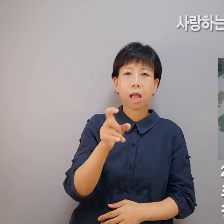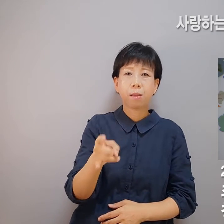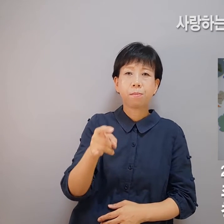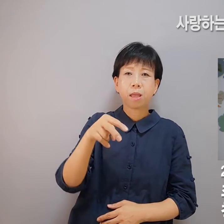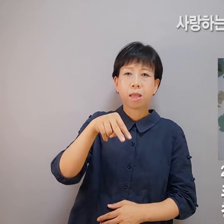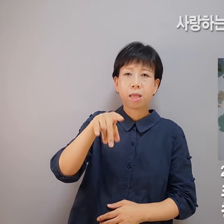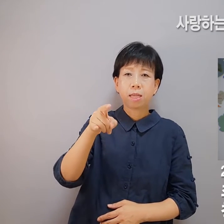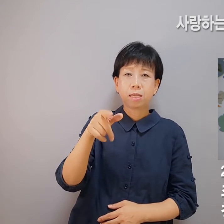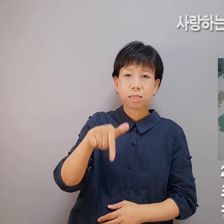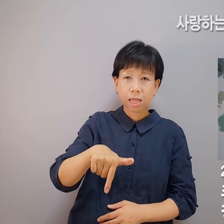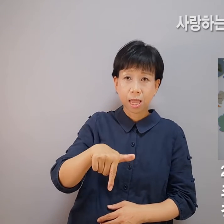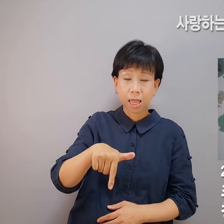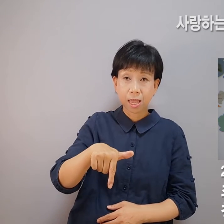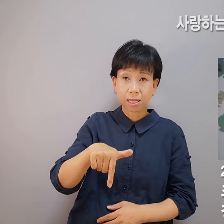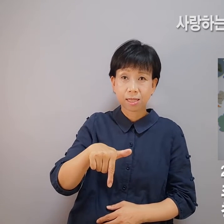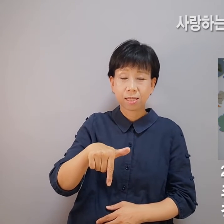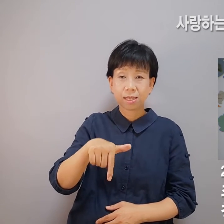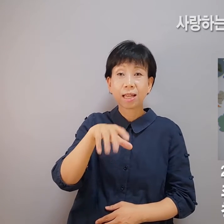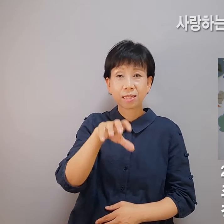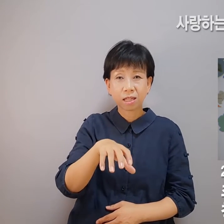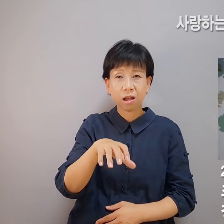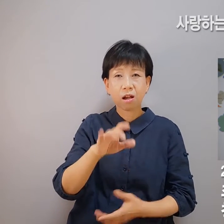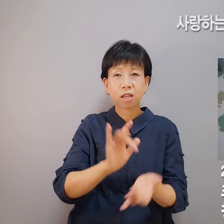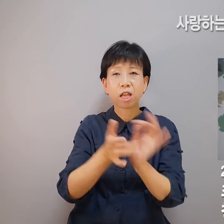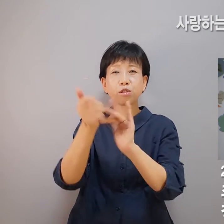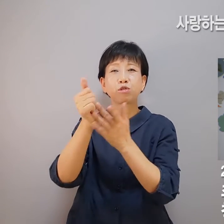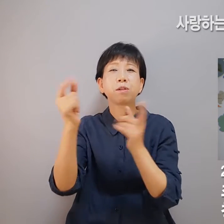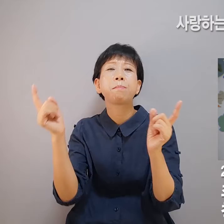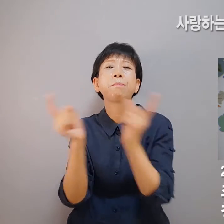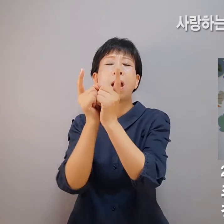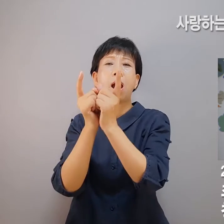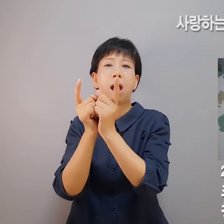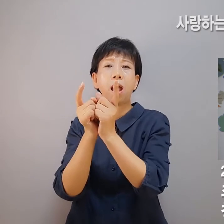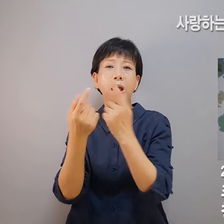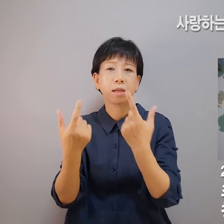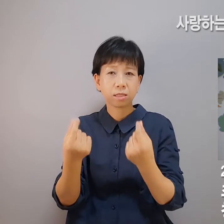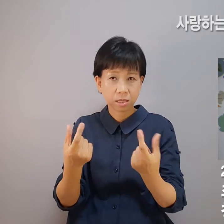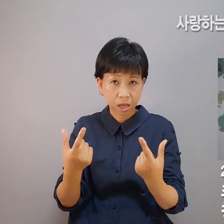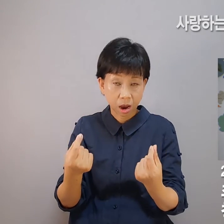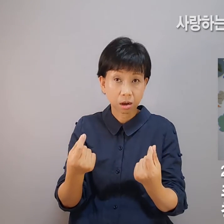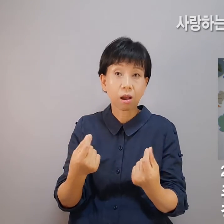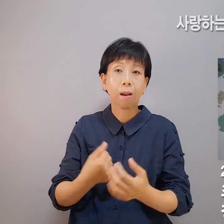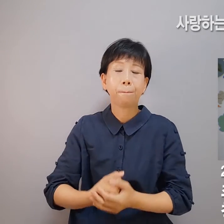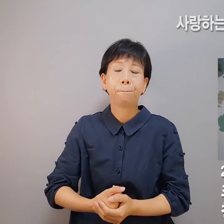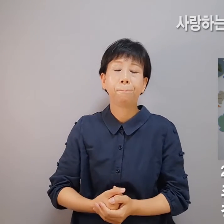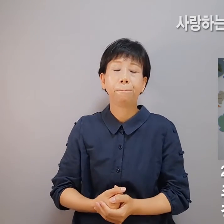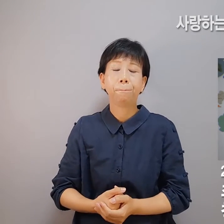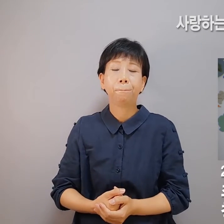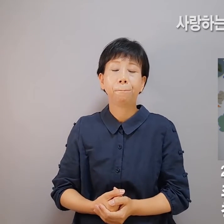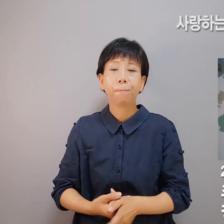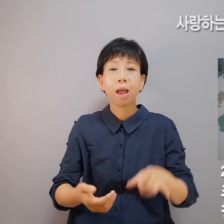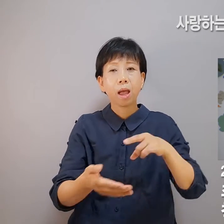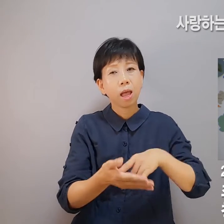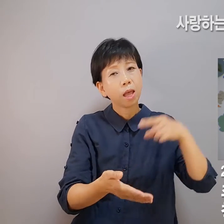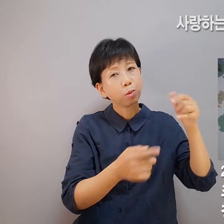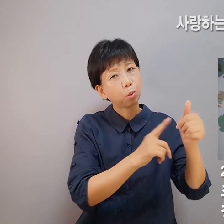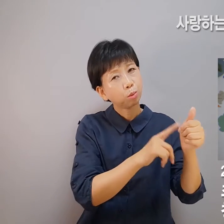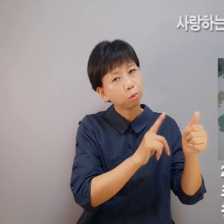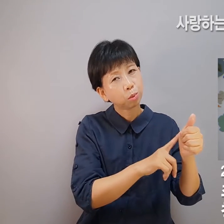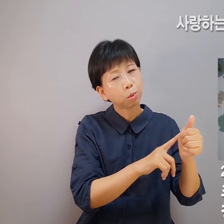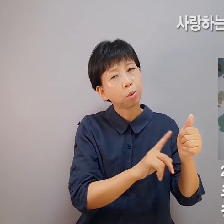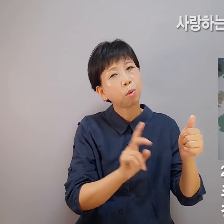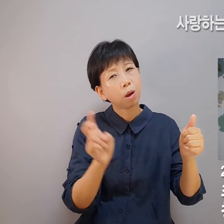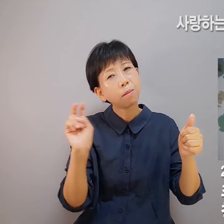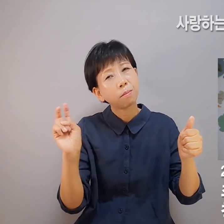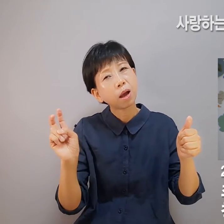일생일대의 가장 큰 변화를 이 사도 바울이 경험했던 그 다메섹 위였던 것처럼 그 길